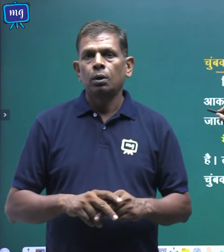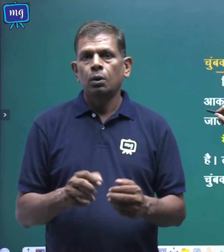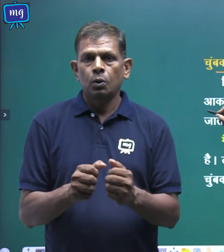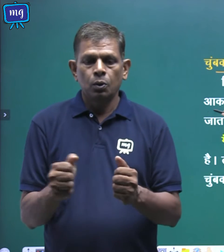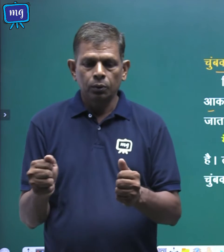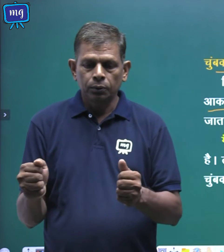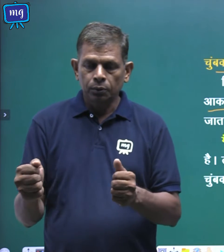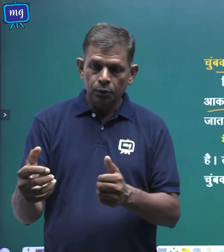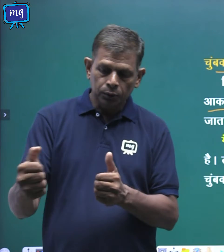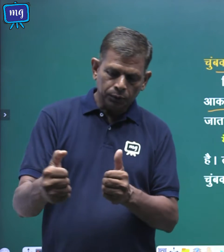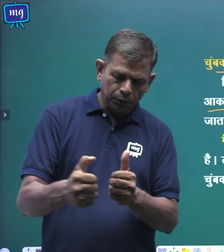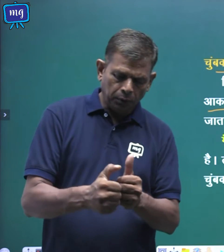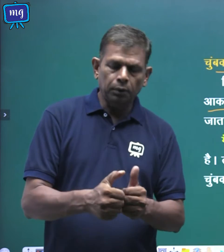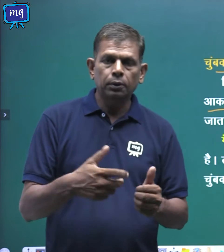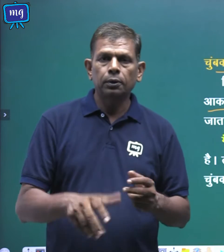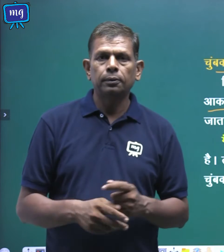आकर्षित करने का